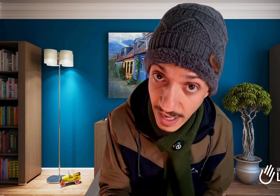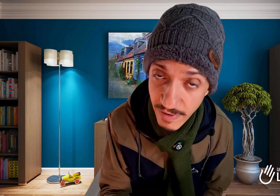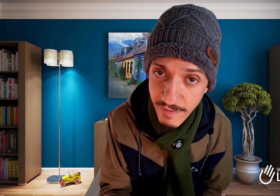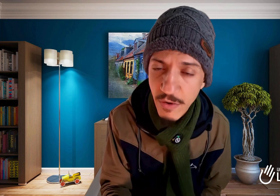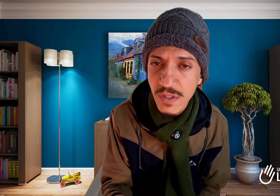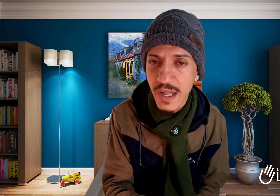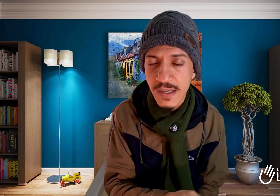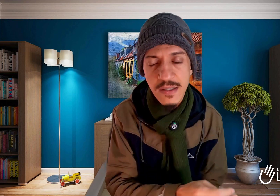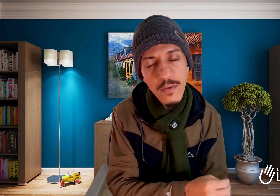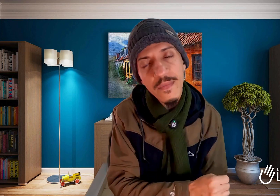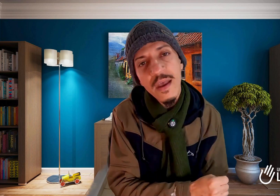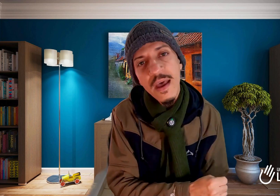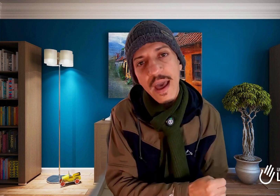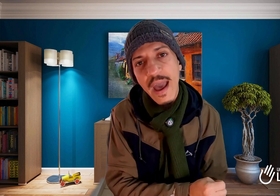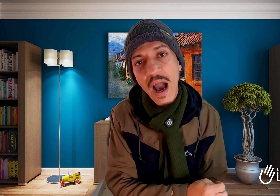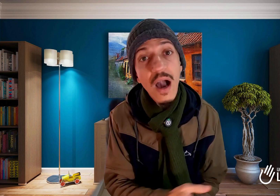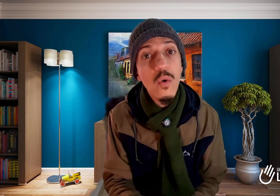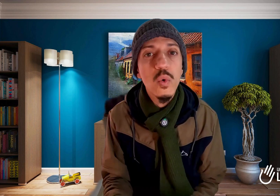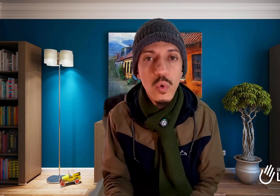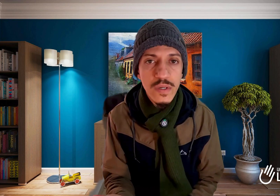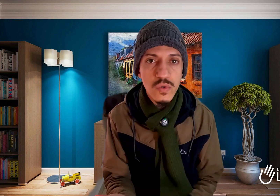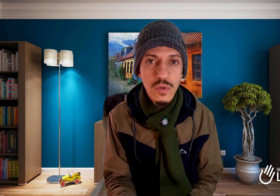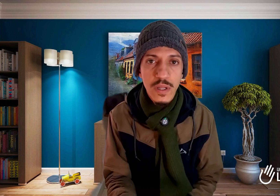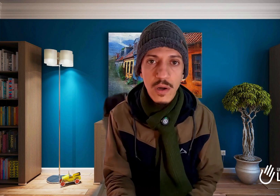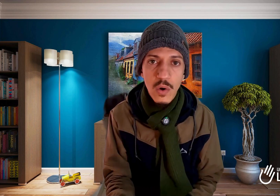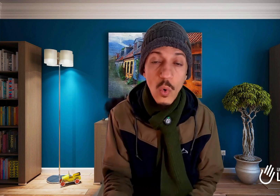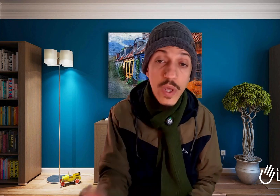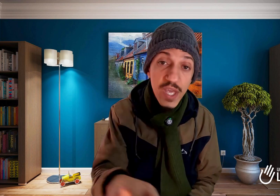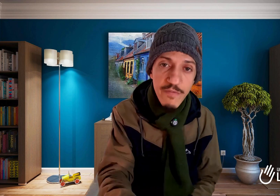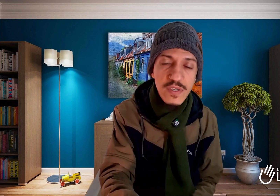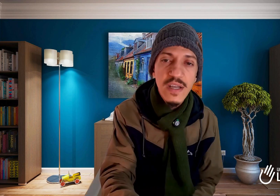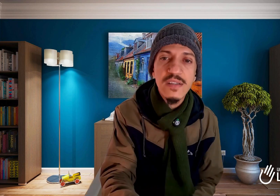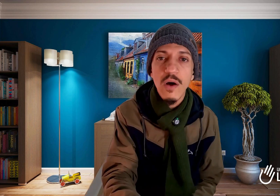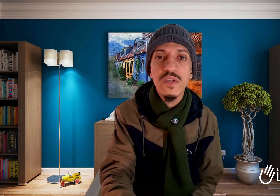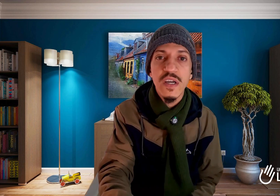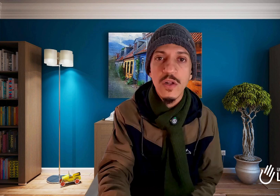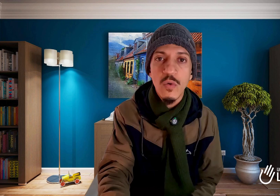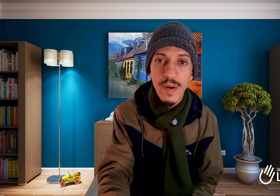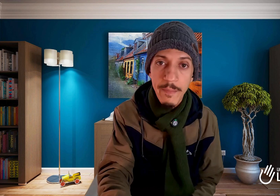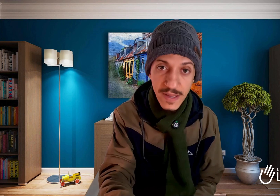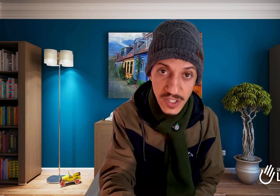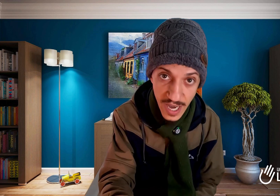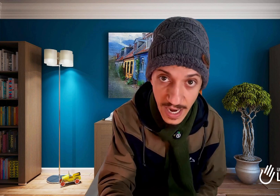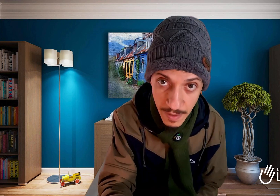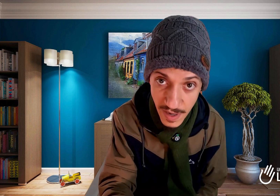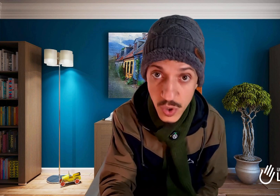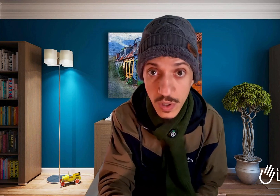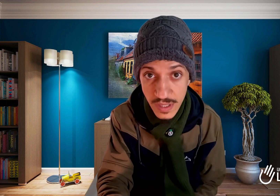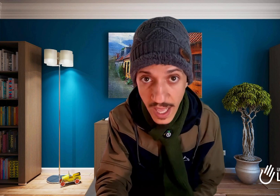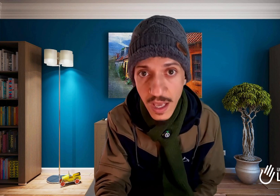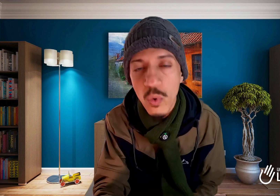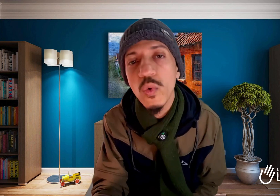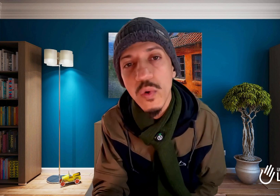levar em consideração é a cultura surda. O que você está usando para praticar a Libras tem a cultura